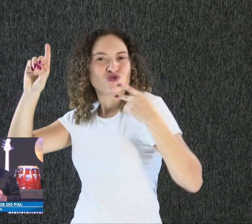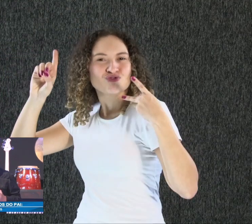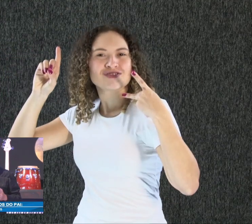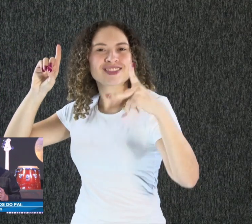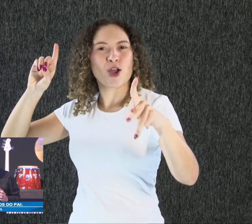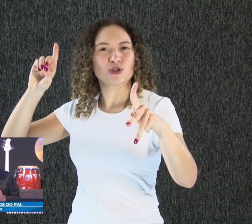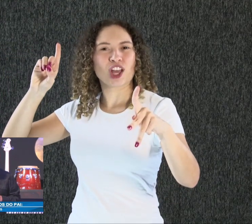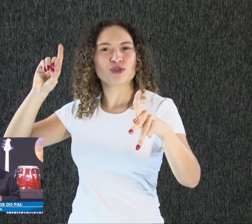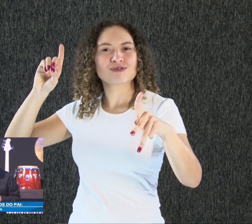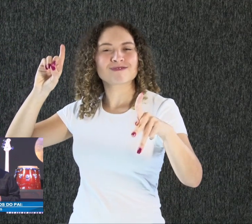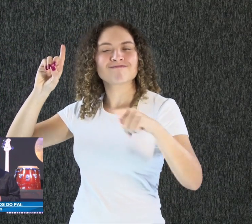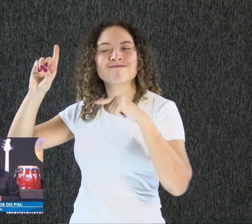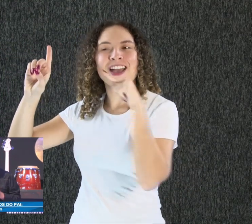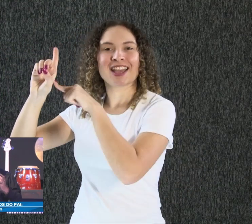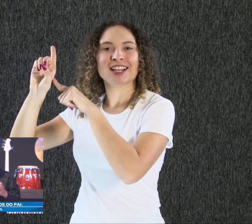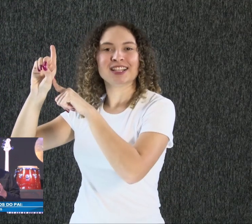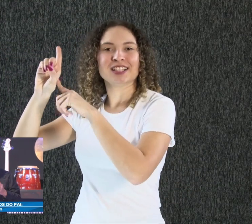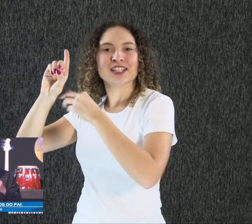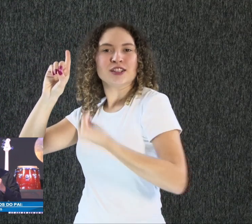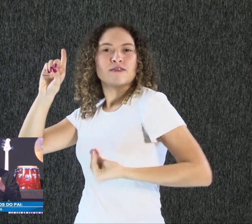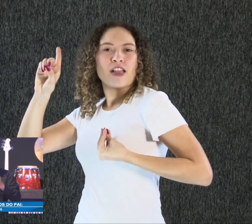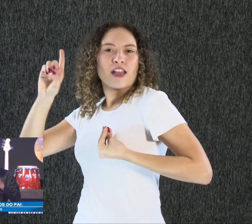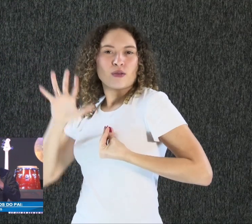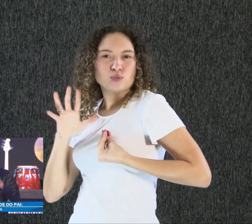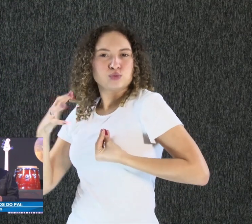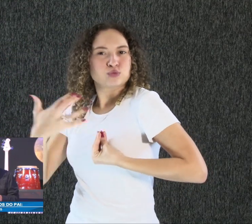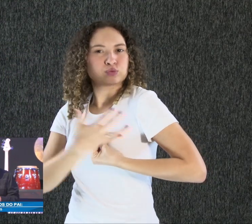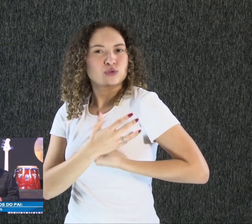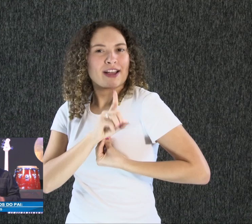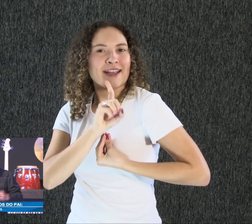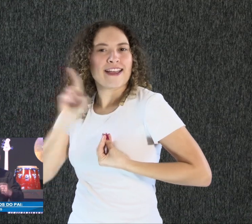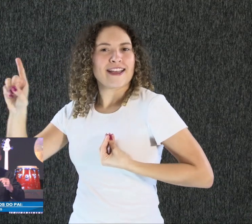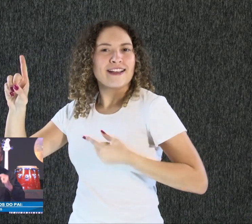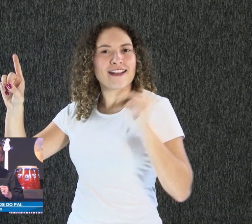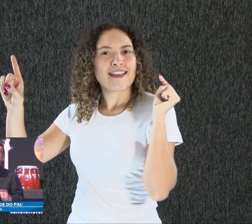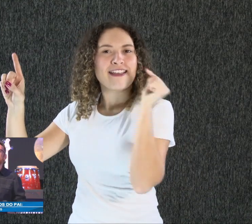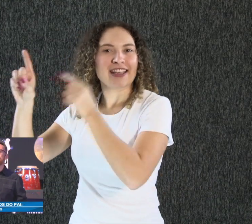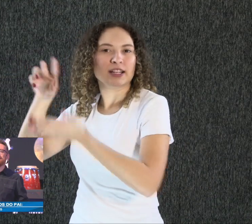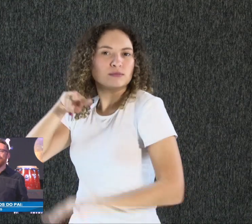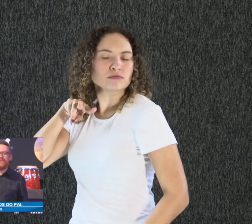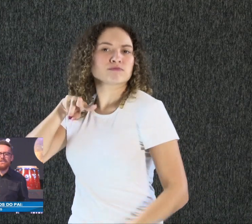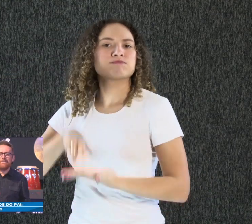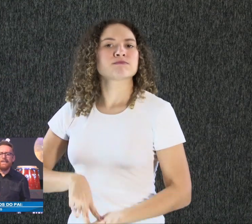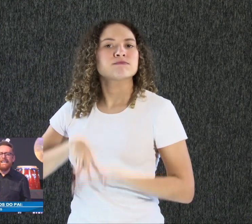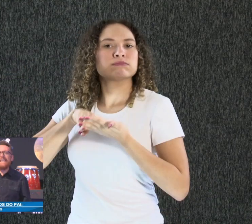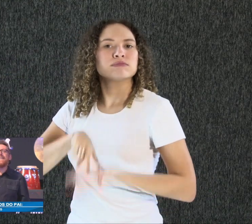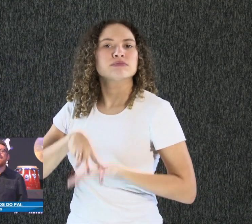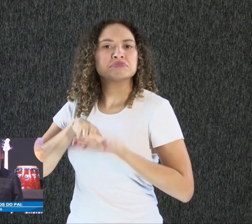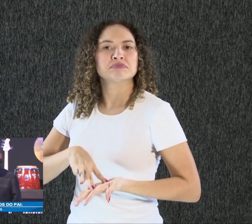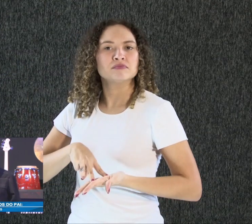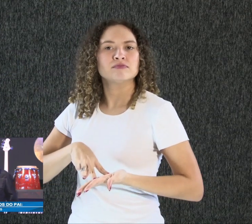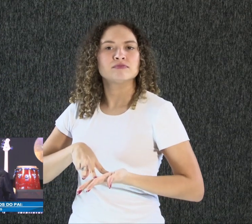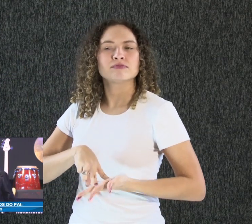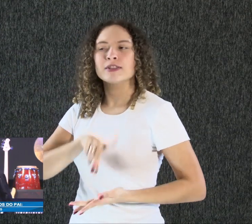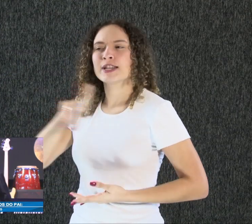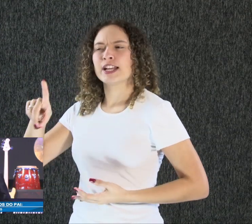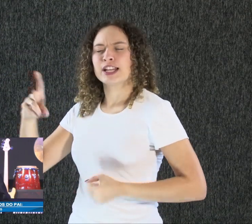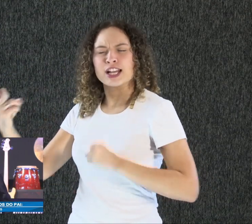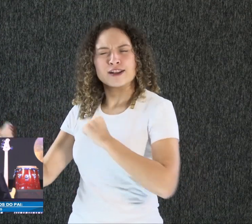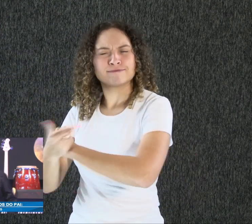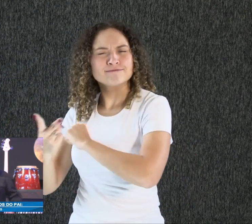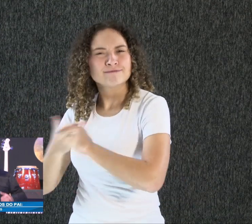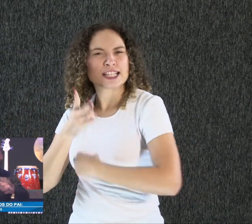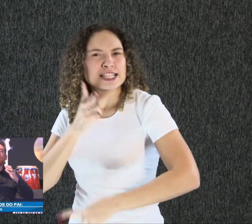Deus, o seu Deus, o nosso Deus nos defende. Ele é a nossa rocha. Ele é a nossa